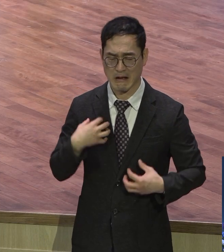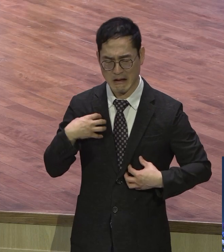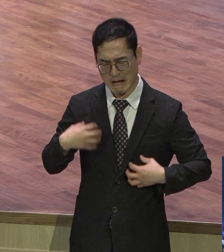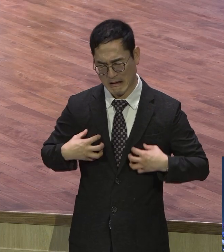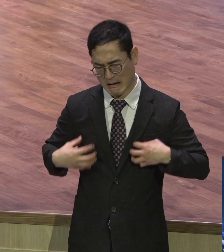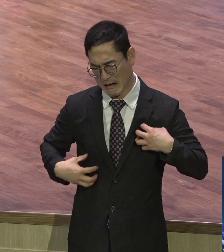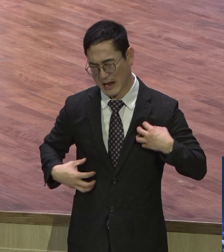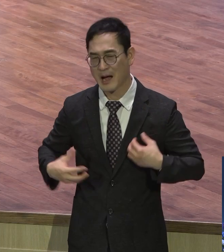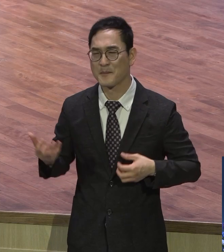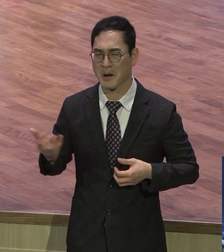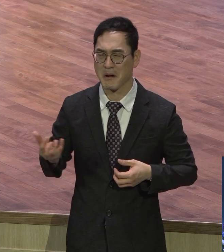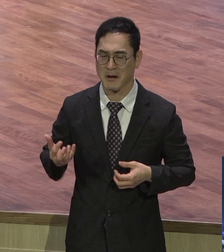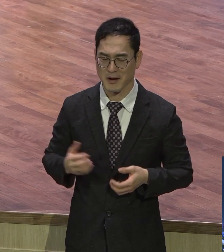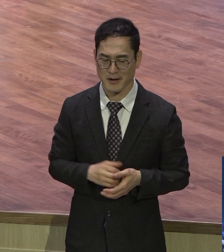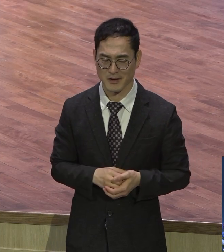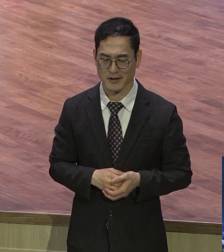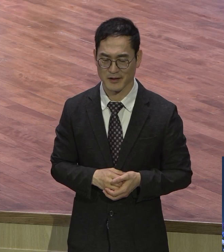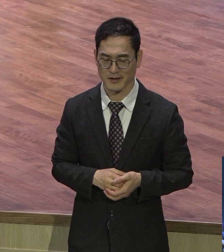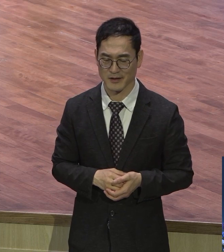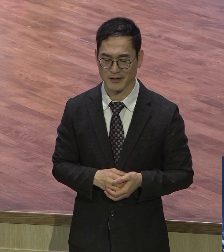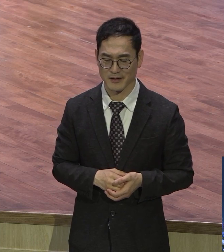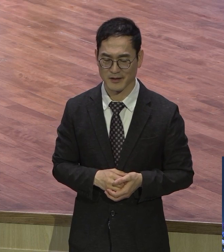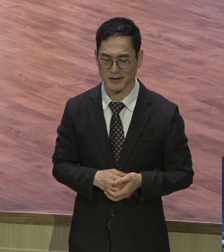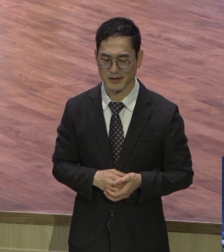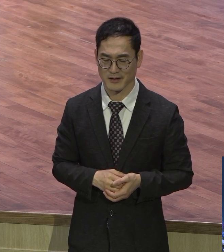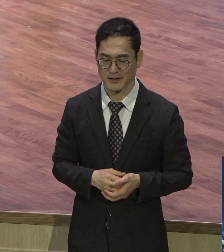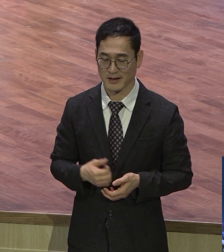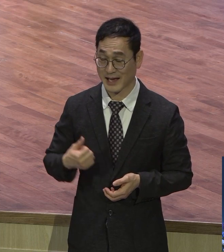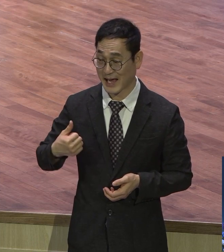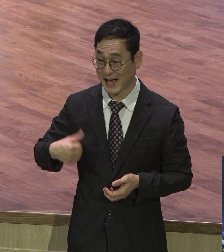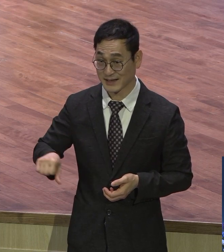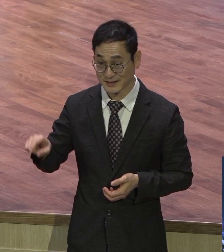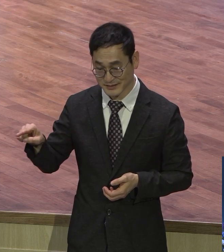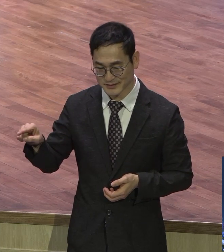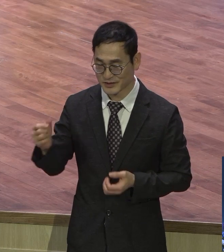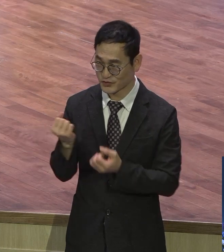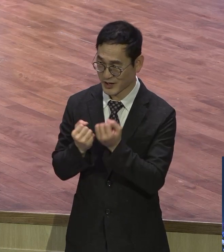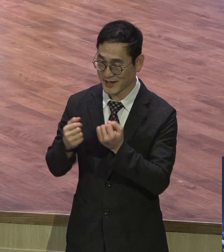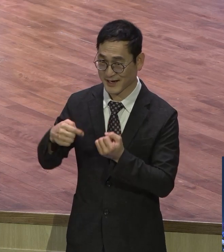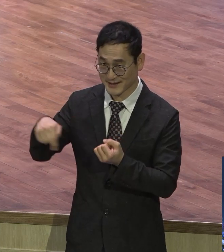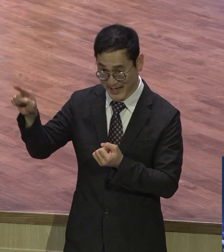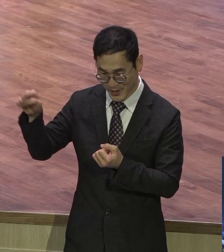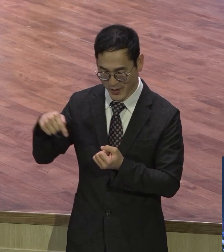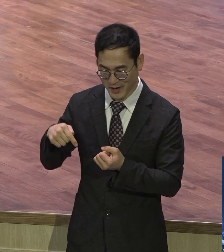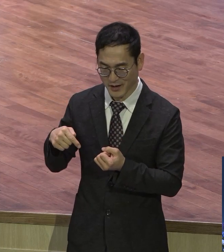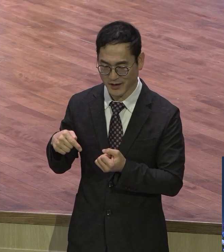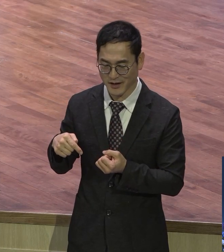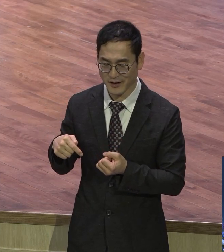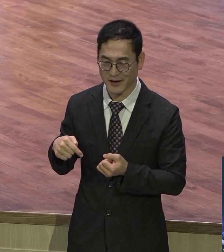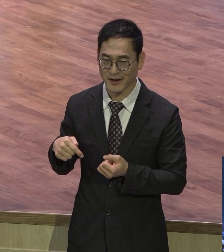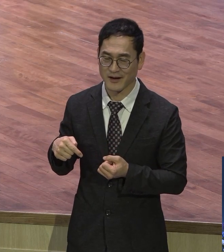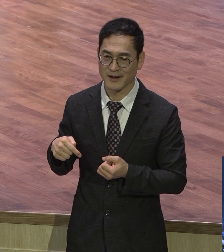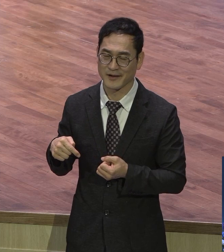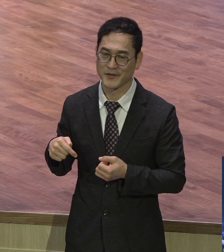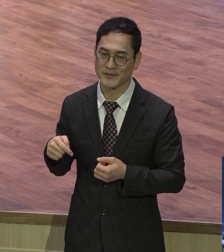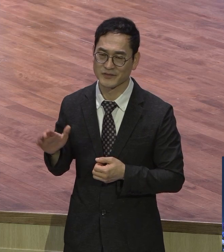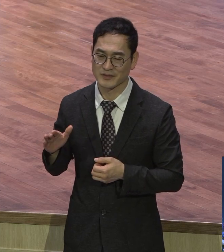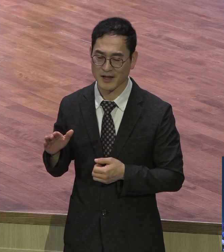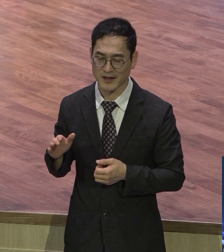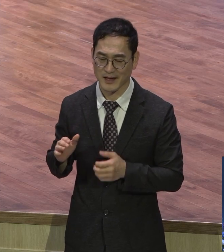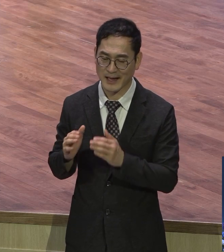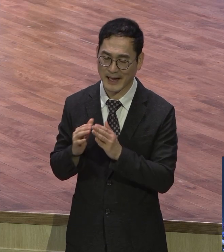졸업한 아들이 어디 갔다 갔다 갔다 왔는데 걸려온 거기가 걸려나고 아예 갔다 와서 그랬는지 어떻든가 뭐가 됐는지